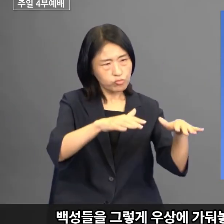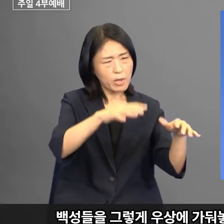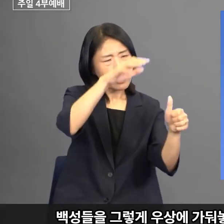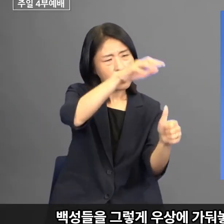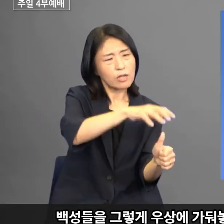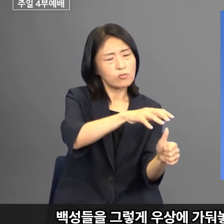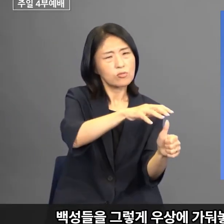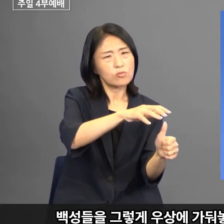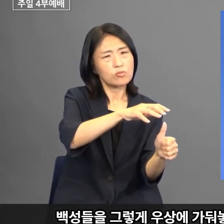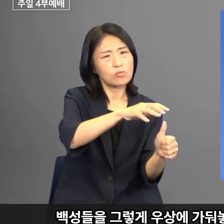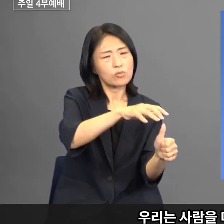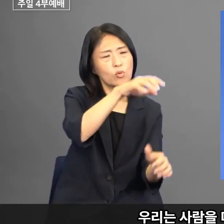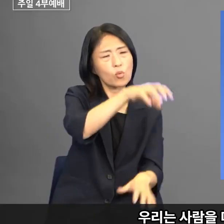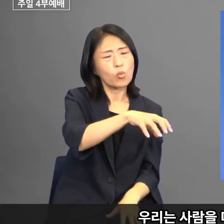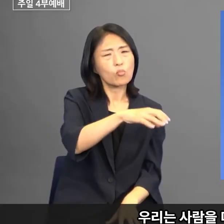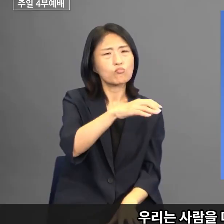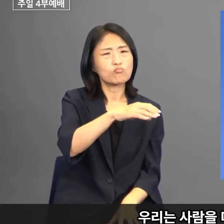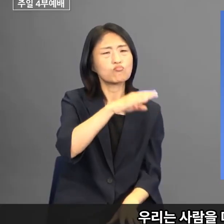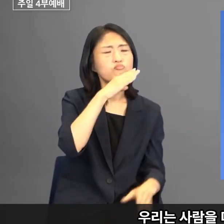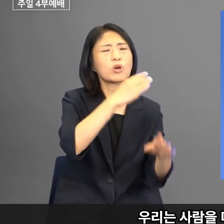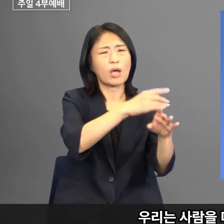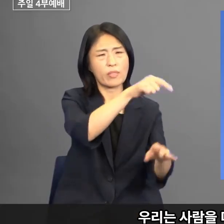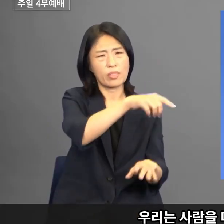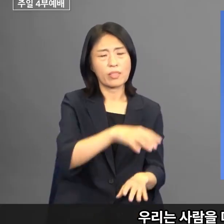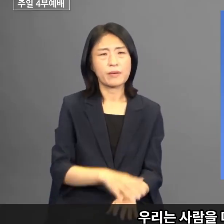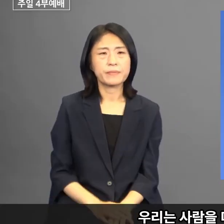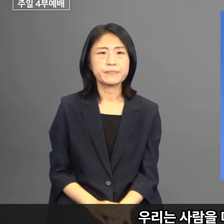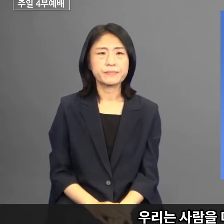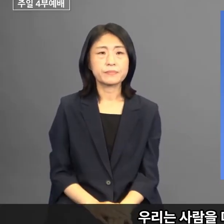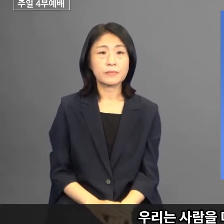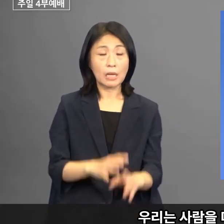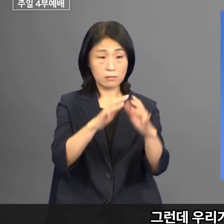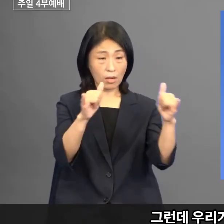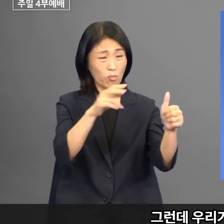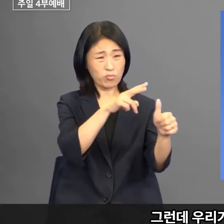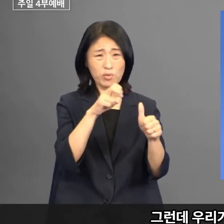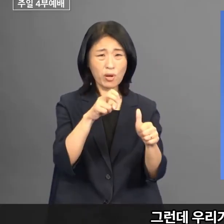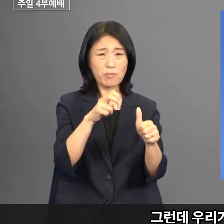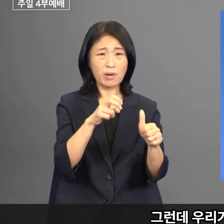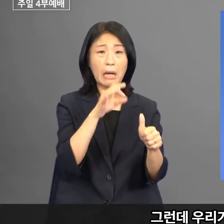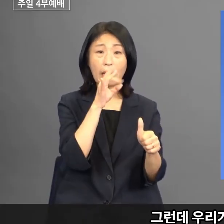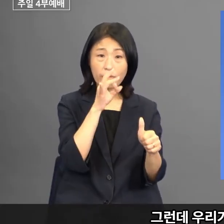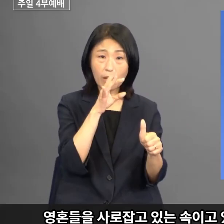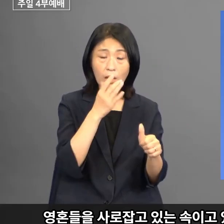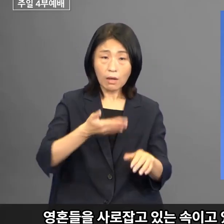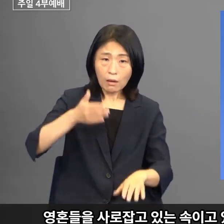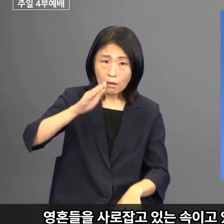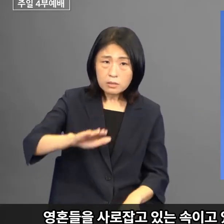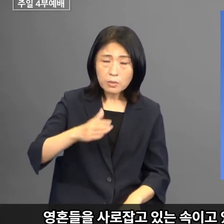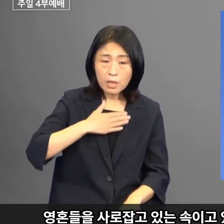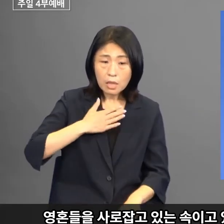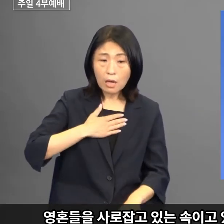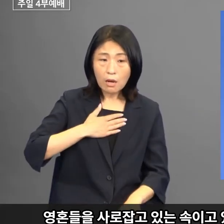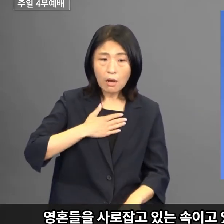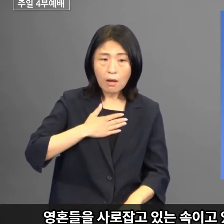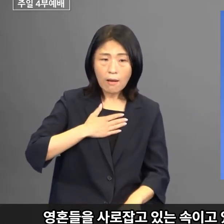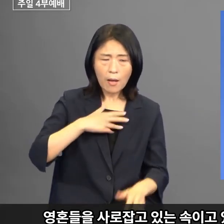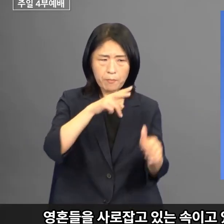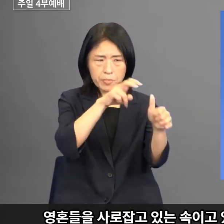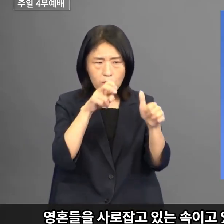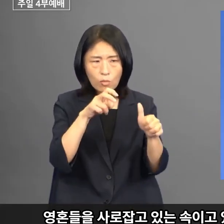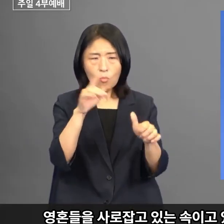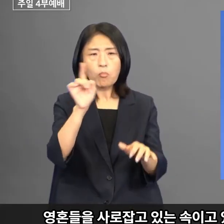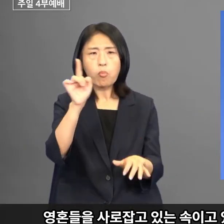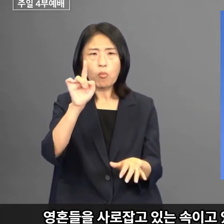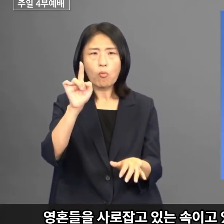바로 그 북한 땅입니다. 우리는 사람을 미워해서는 안 되죠. 그런데 우리가 싸워야 될 것은 영혼들을 그 사로잡고 있는, 속이고